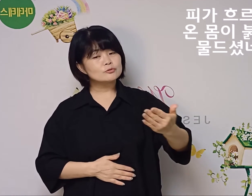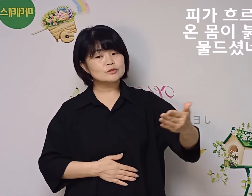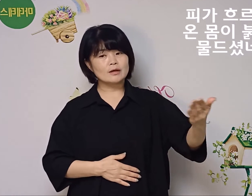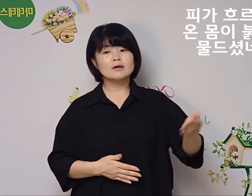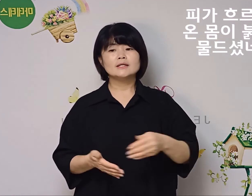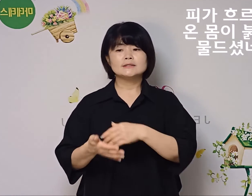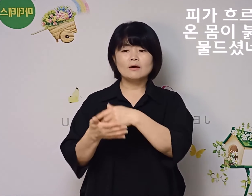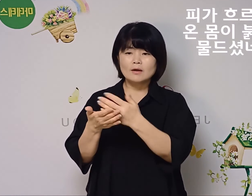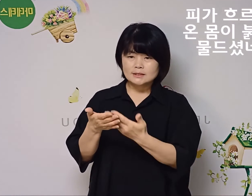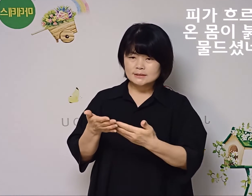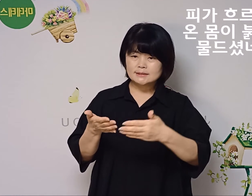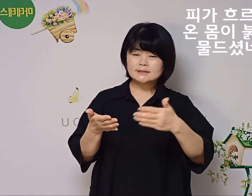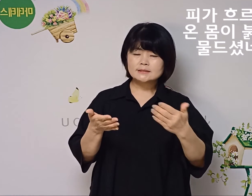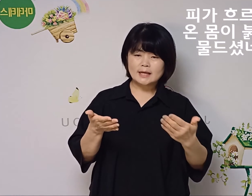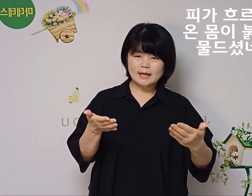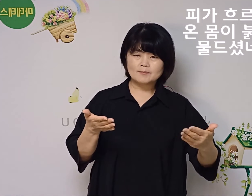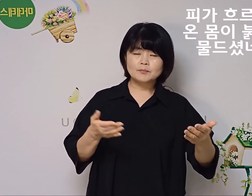돼요. 그래서 흐르네.